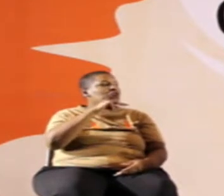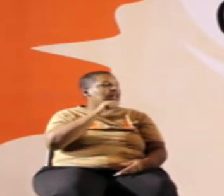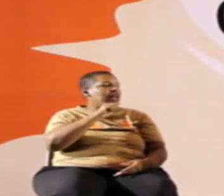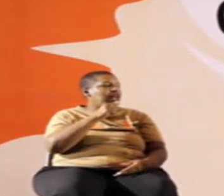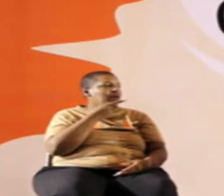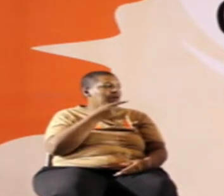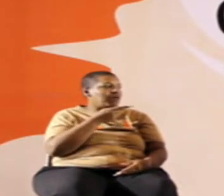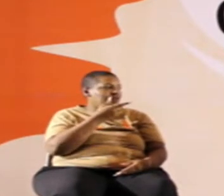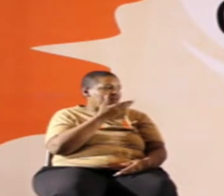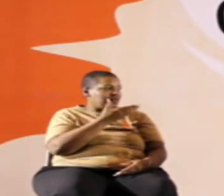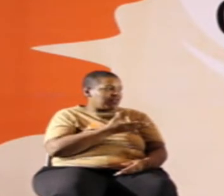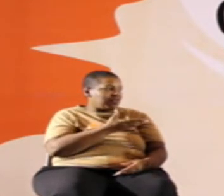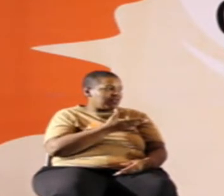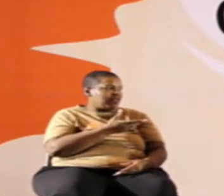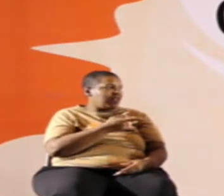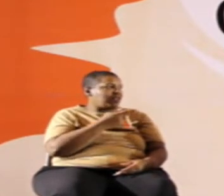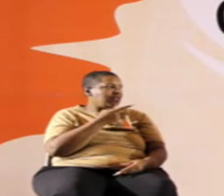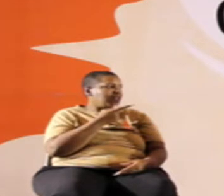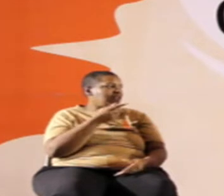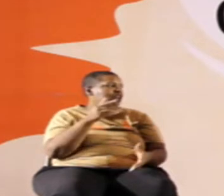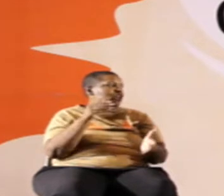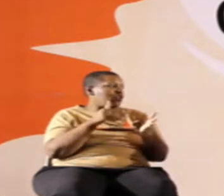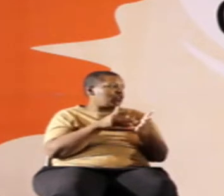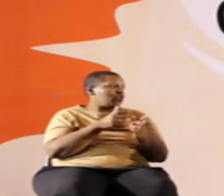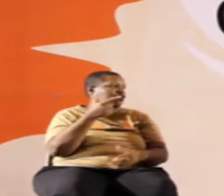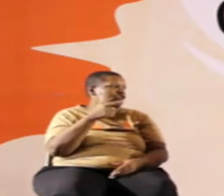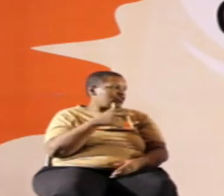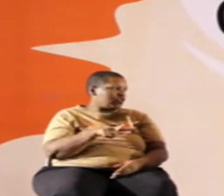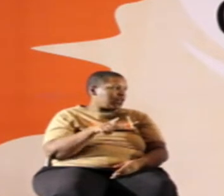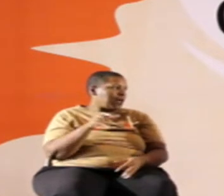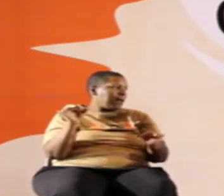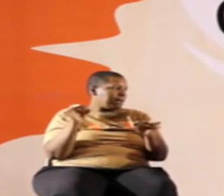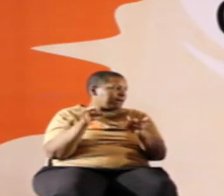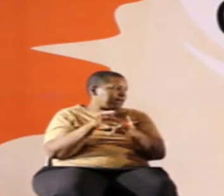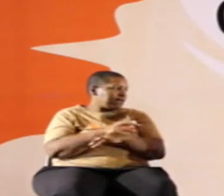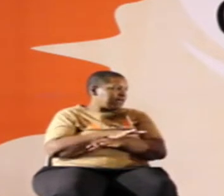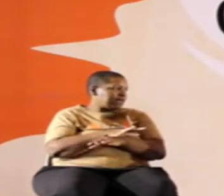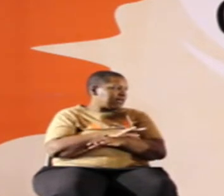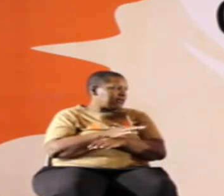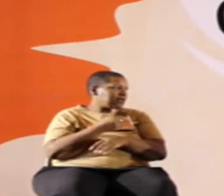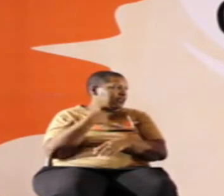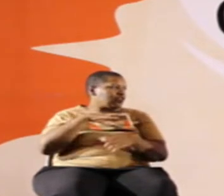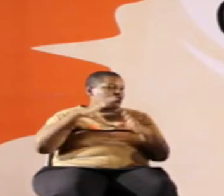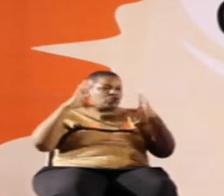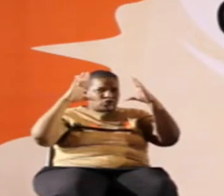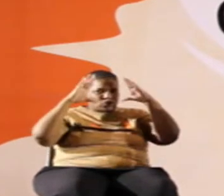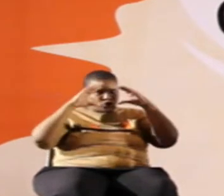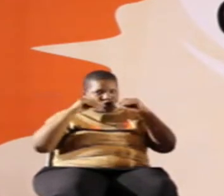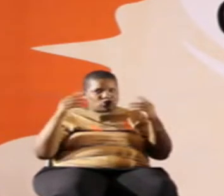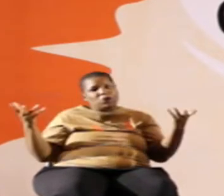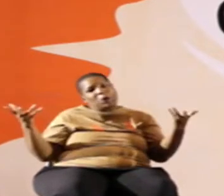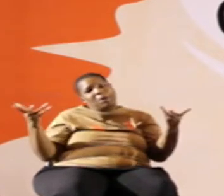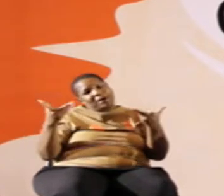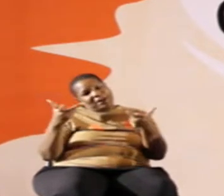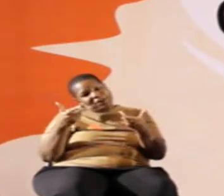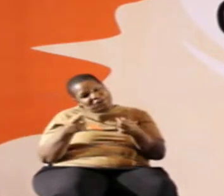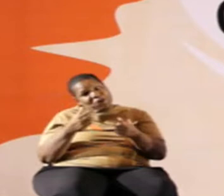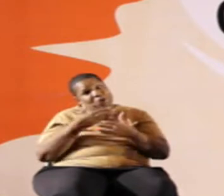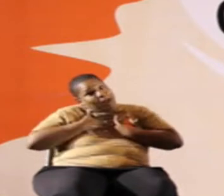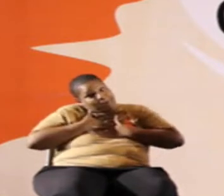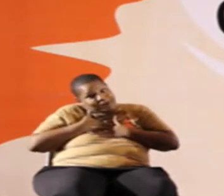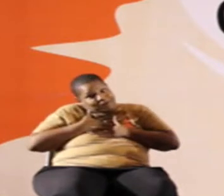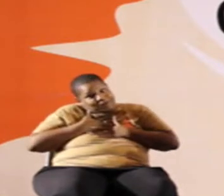Werneck, então, se manifesta ainda mais uma vez para encerrar nossa noite maravilhosa, pelo menos para